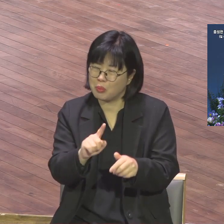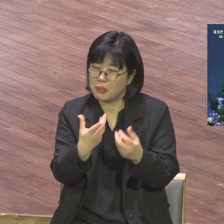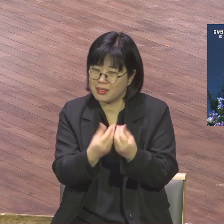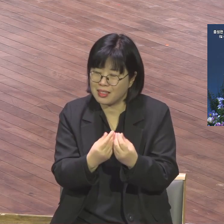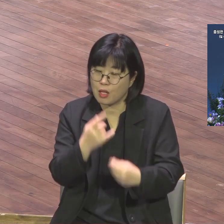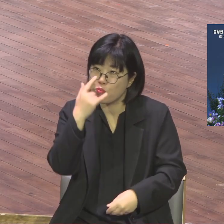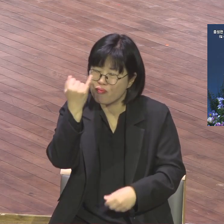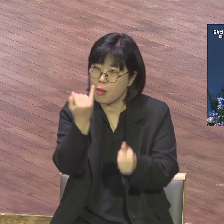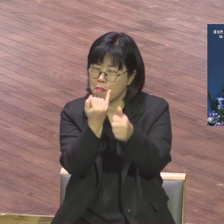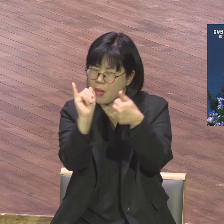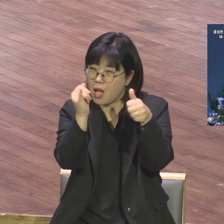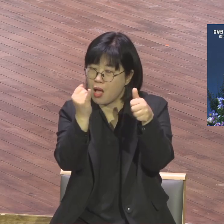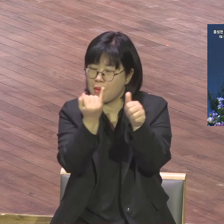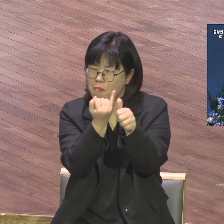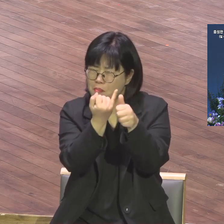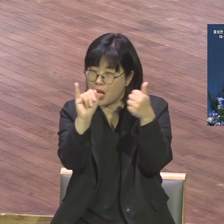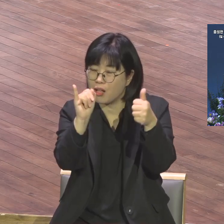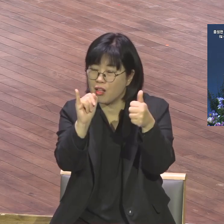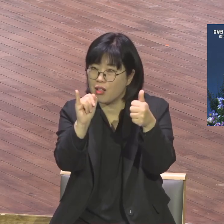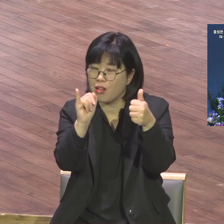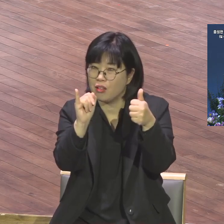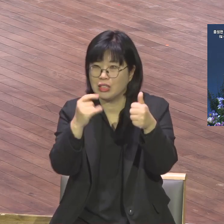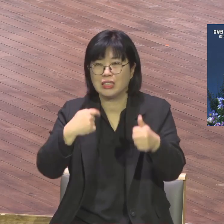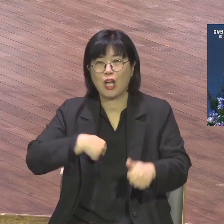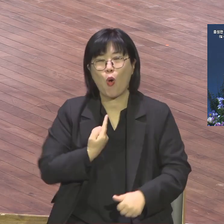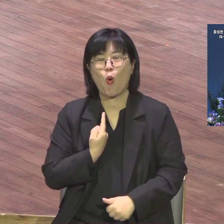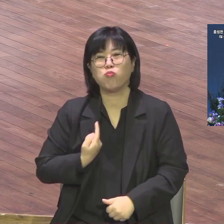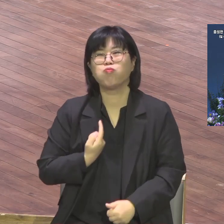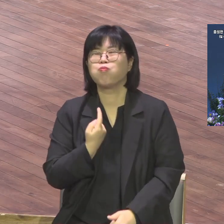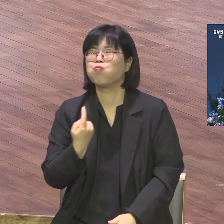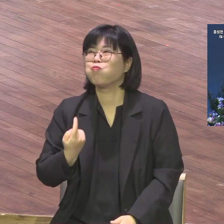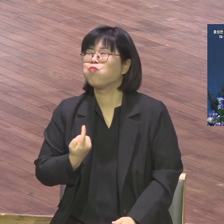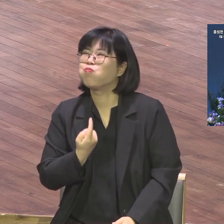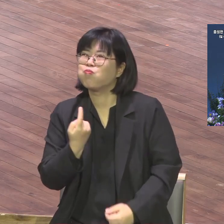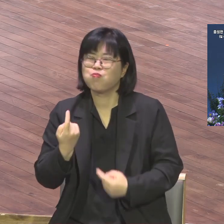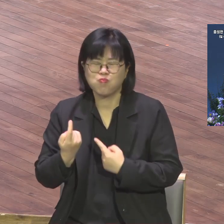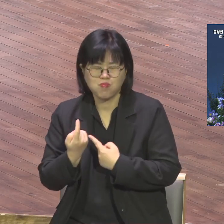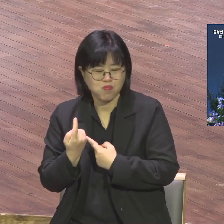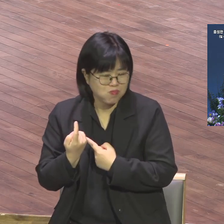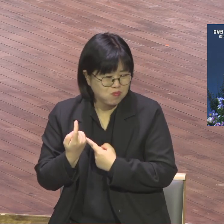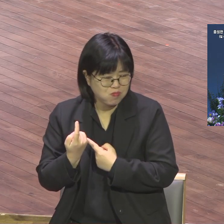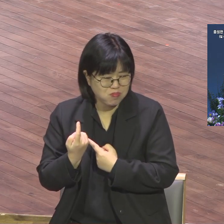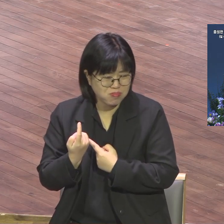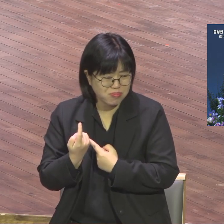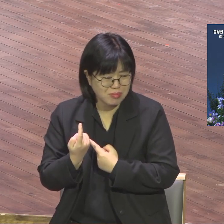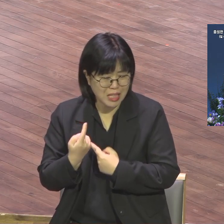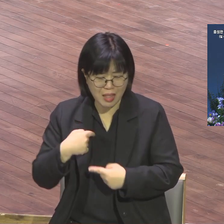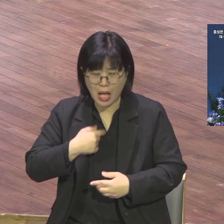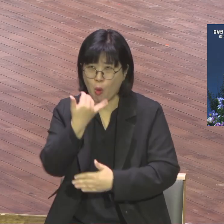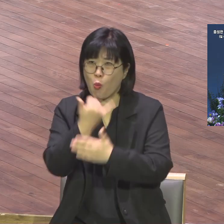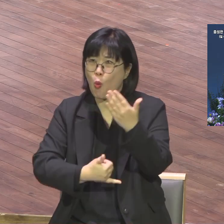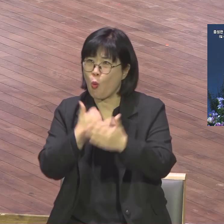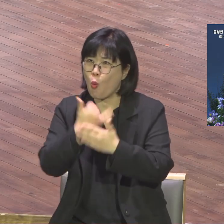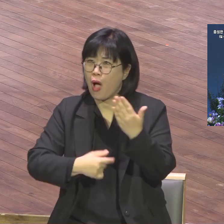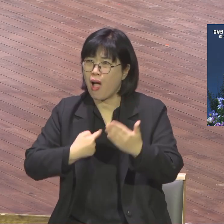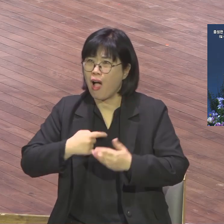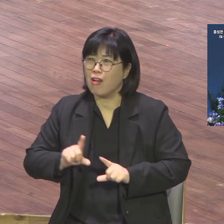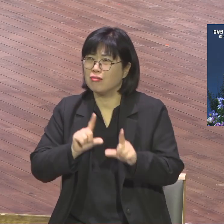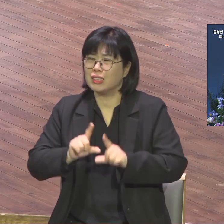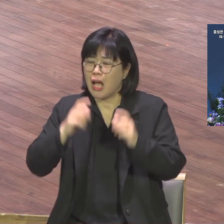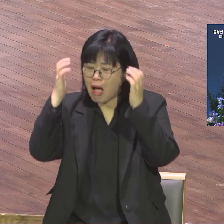그냥 노숙자가 될 판인데 노래, 세상 노래, 노래가 나를 위로해 주었다. 노래가